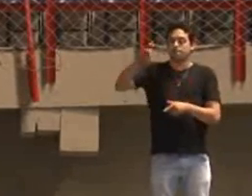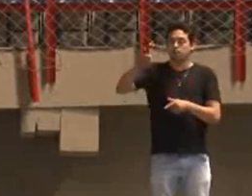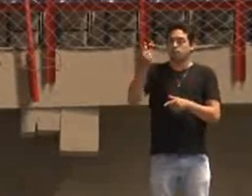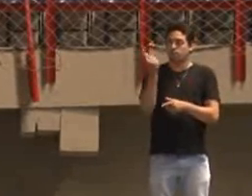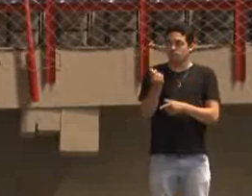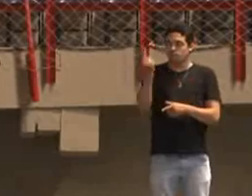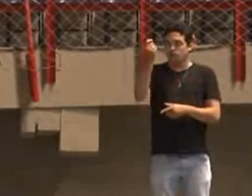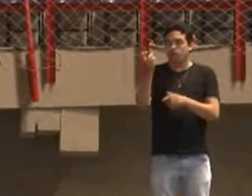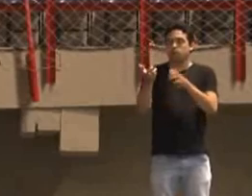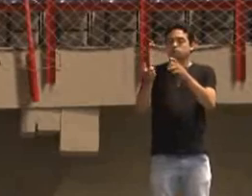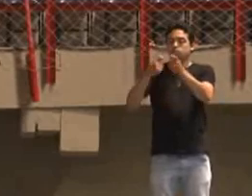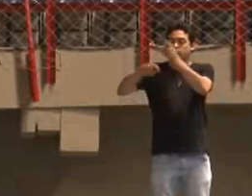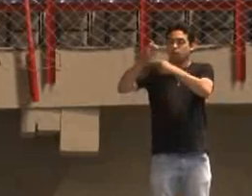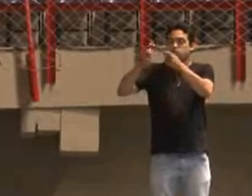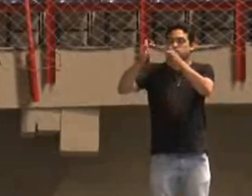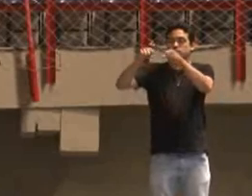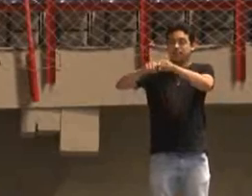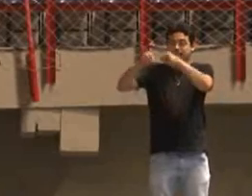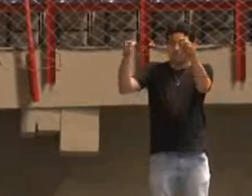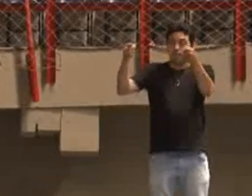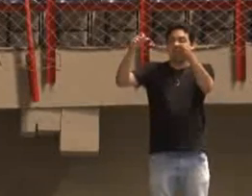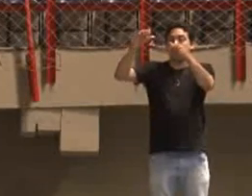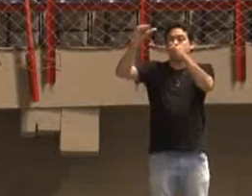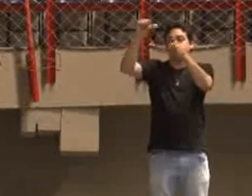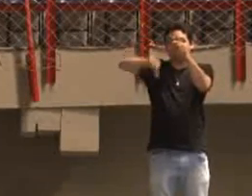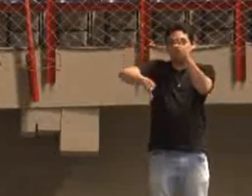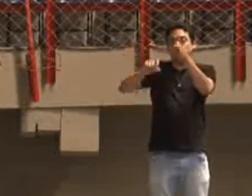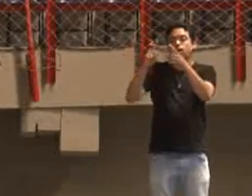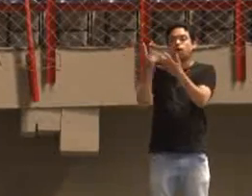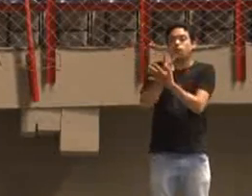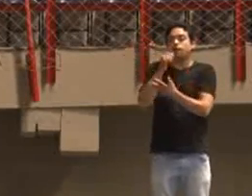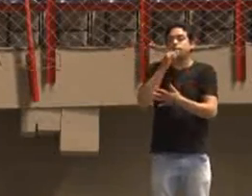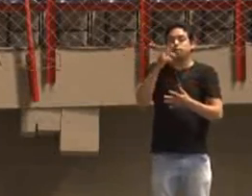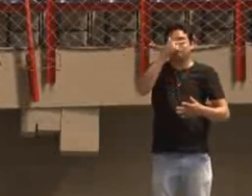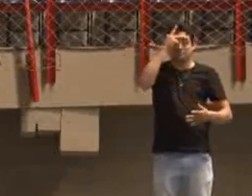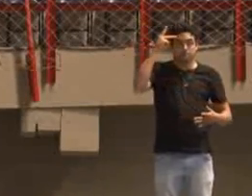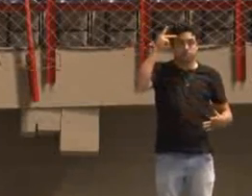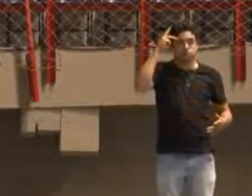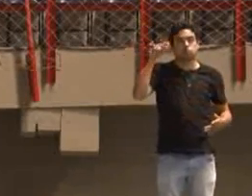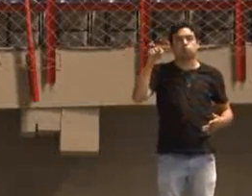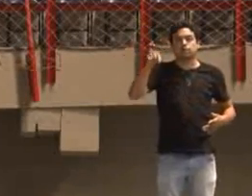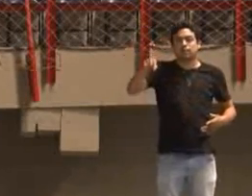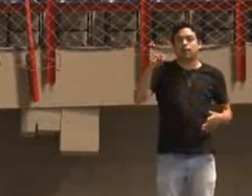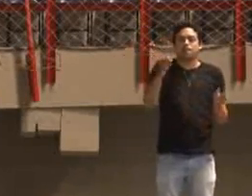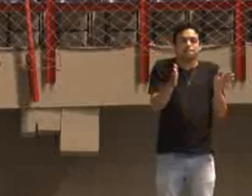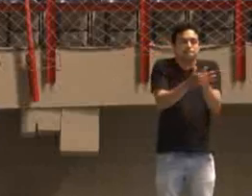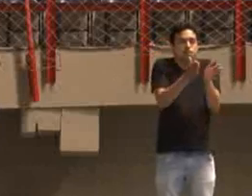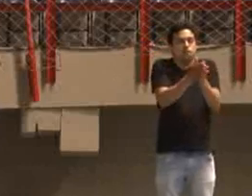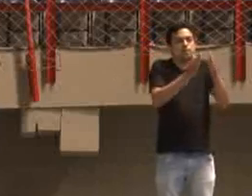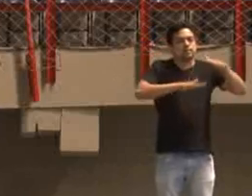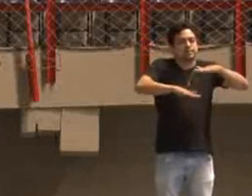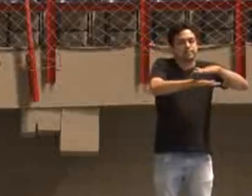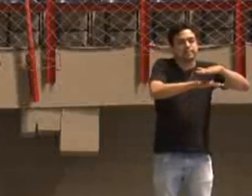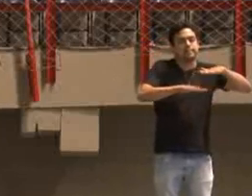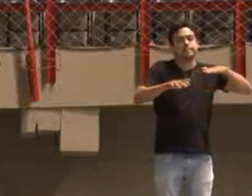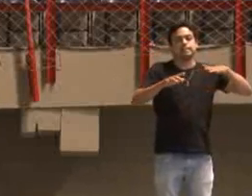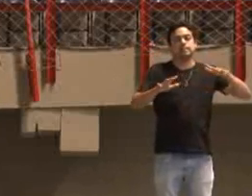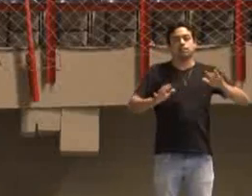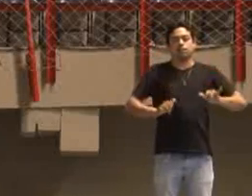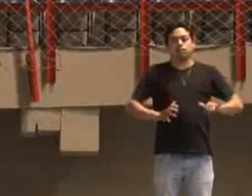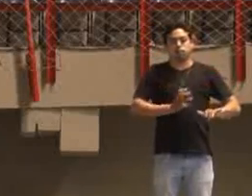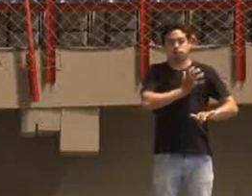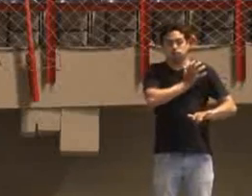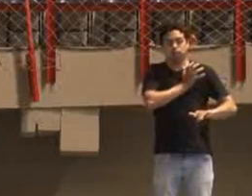de Valores de Nova York. O que acontece? Com a quebra, muita gente ficou numa situação de pobreza extrema, numa situação de pobreza